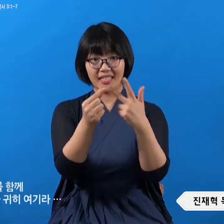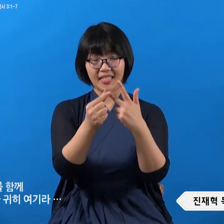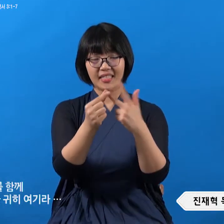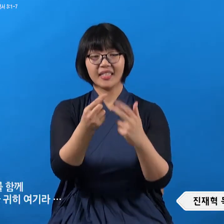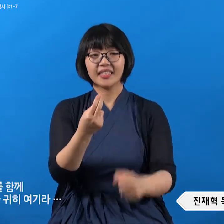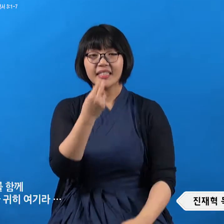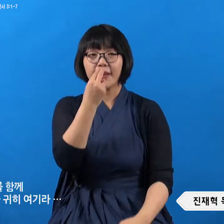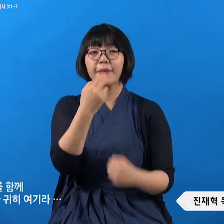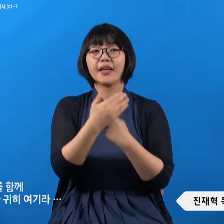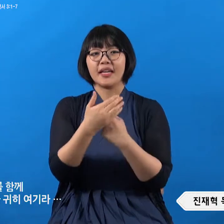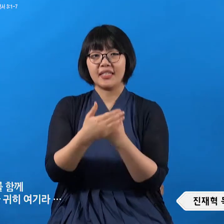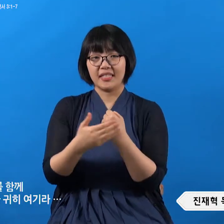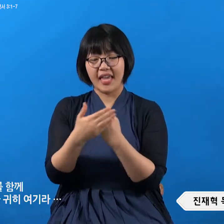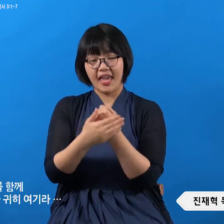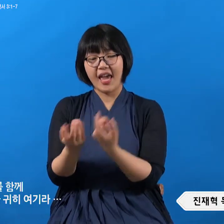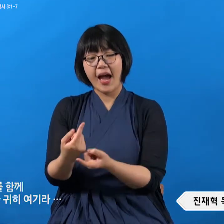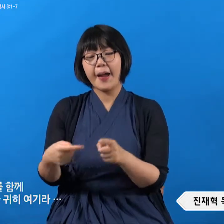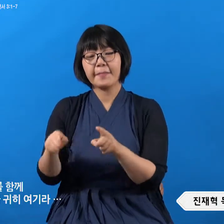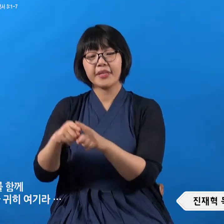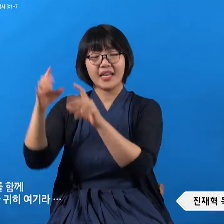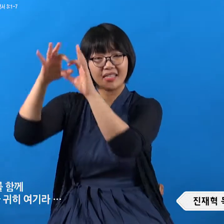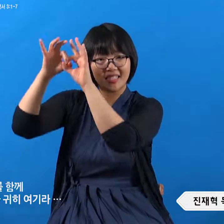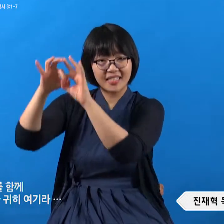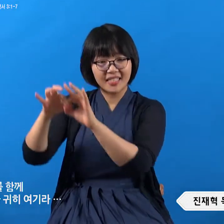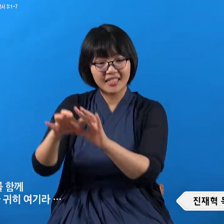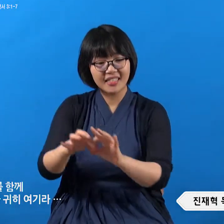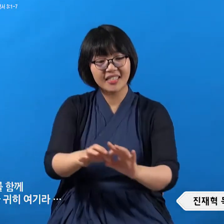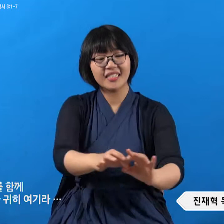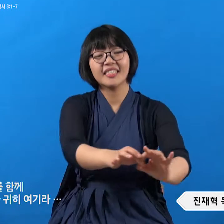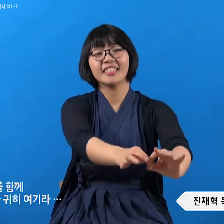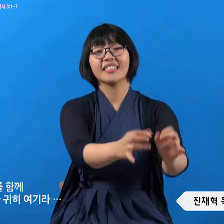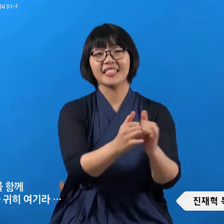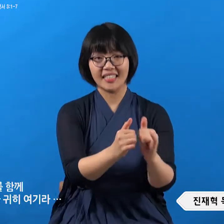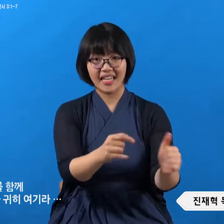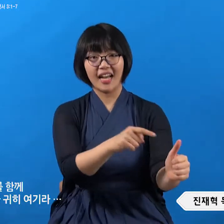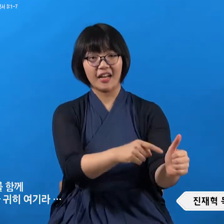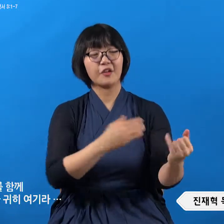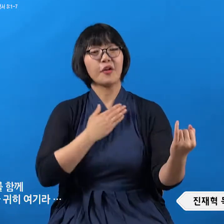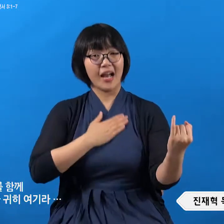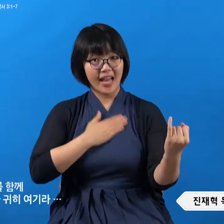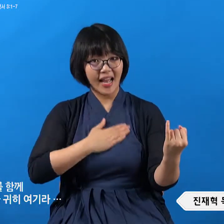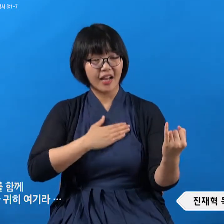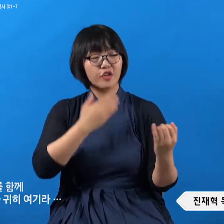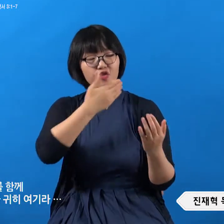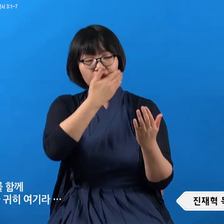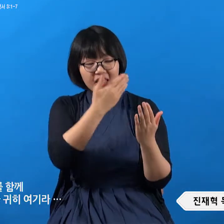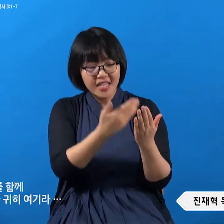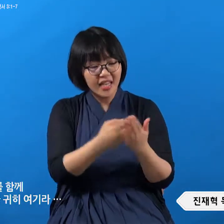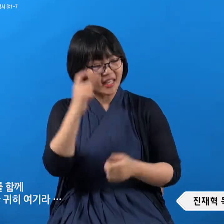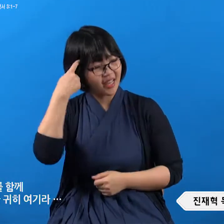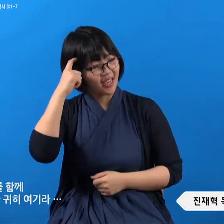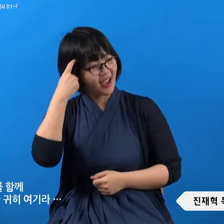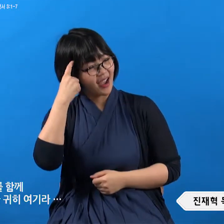생명의 은혜를 함께 이어받을 자로 알아 귀히 여기라.